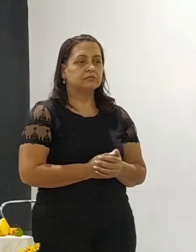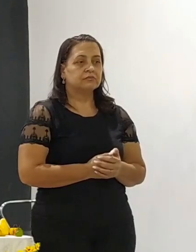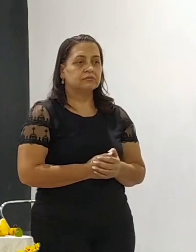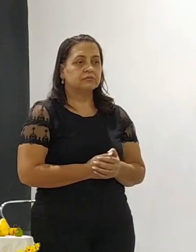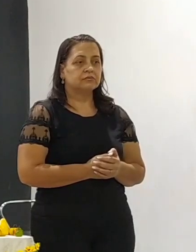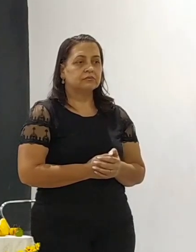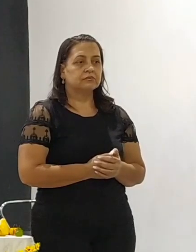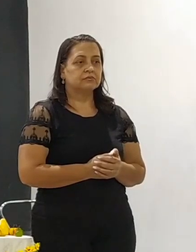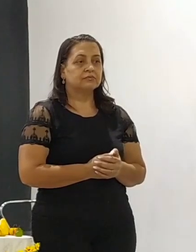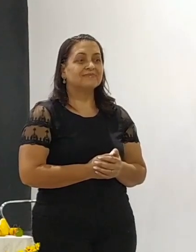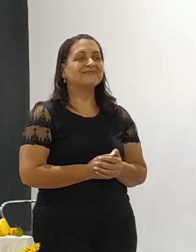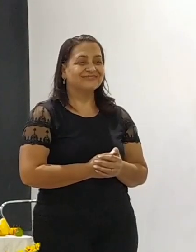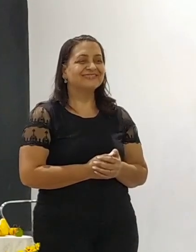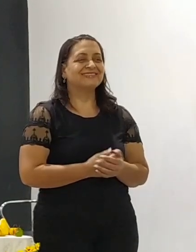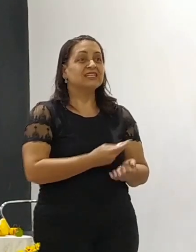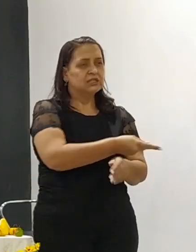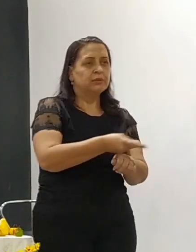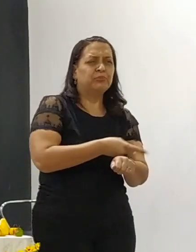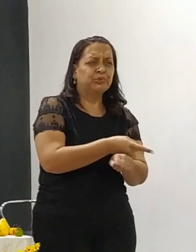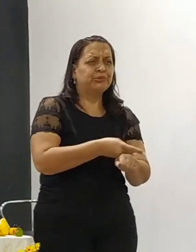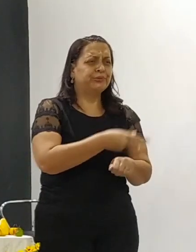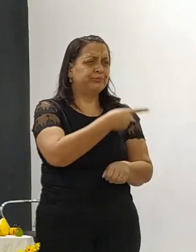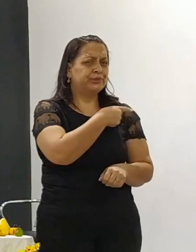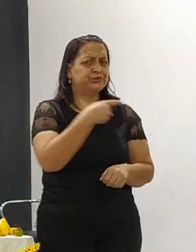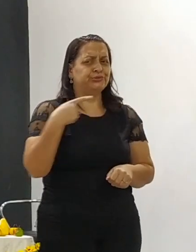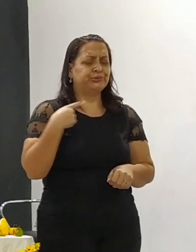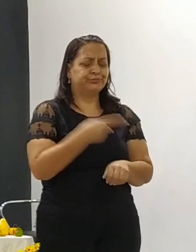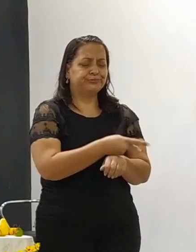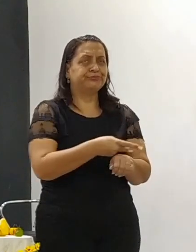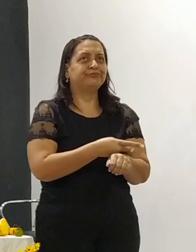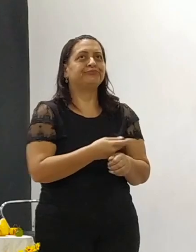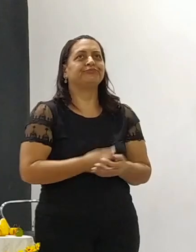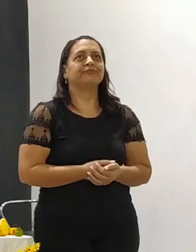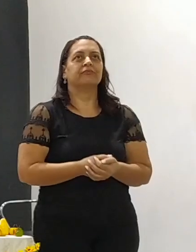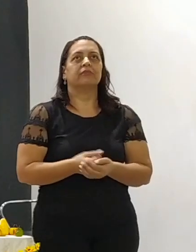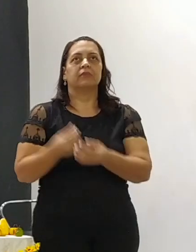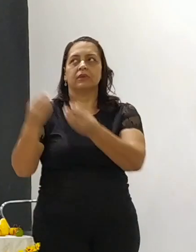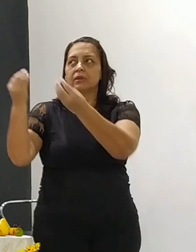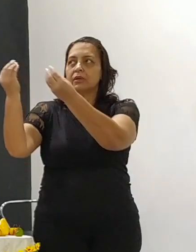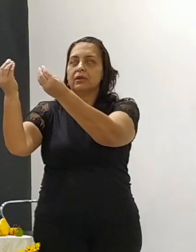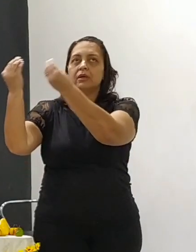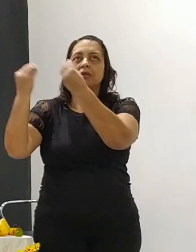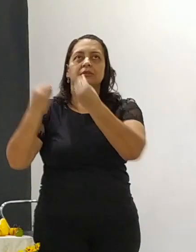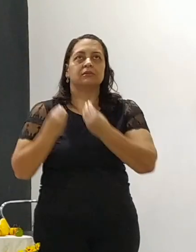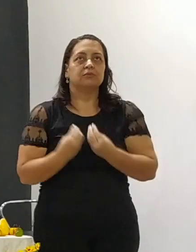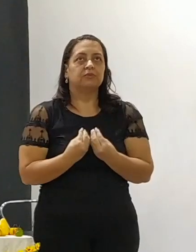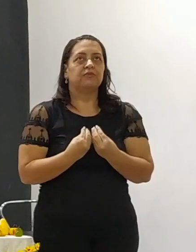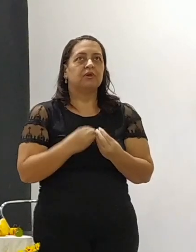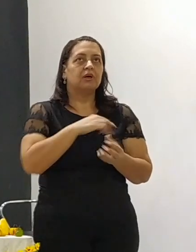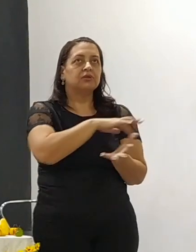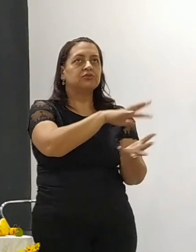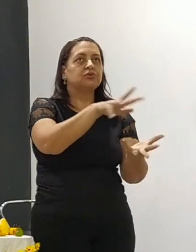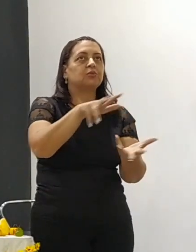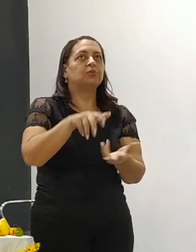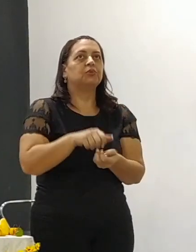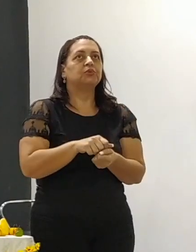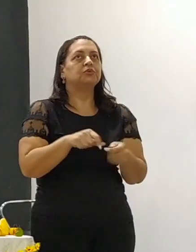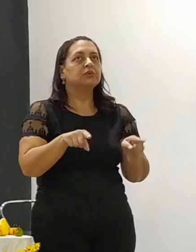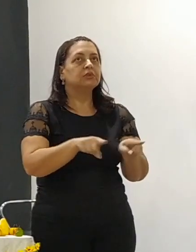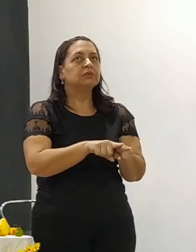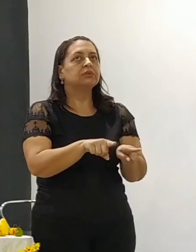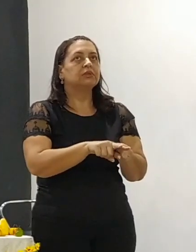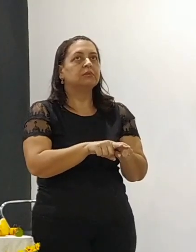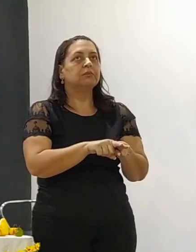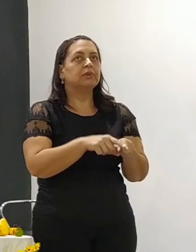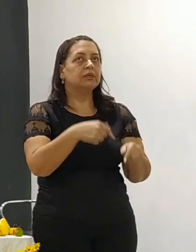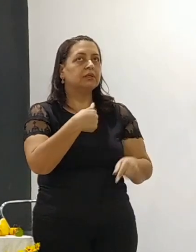João 17, 18. O texto vai dizer assim para nós: assim como tu me enviaste ao mundo, também